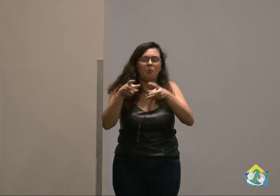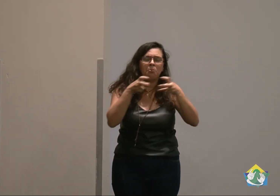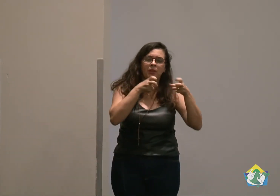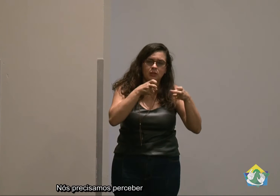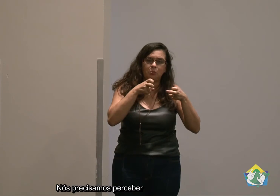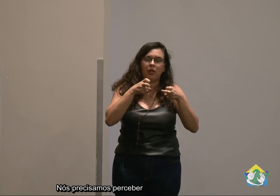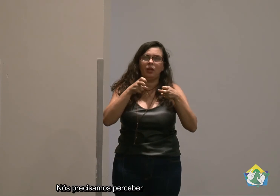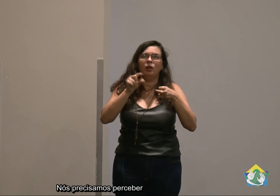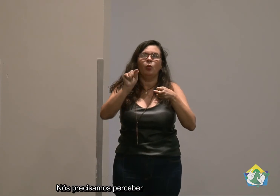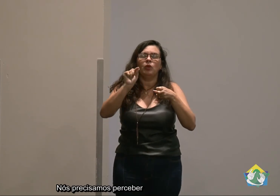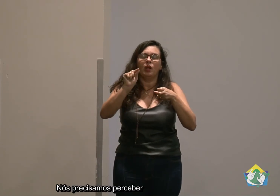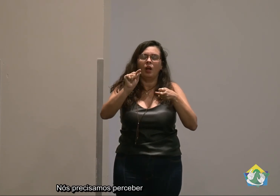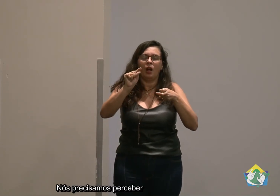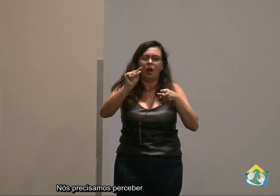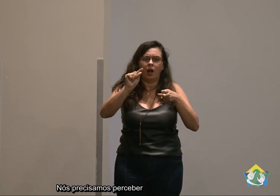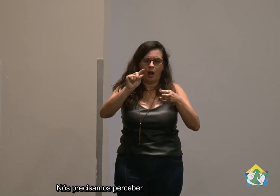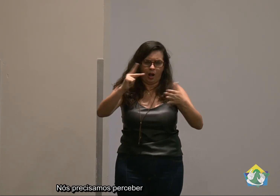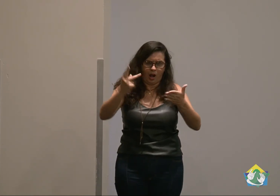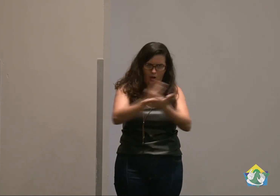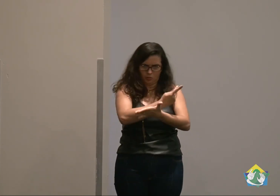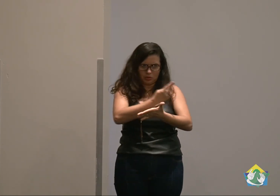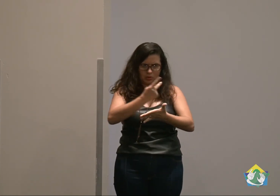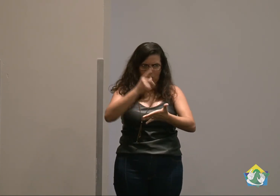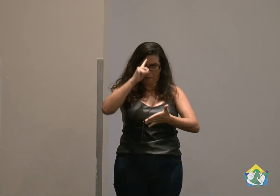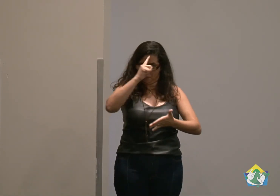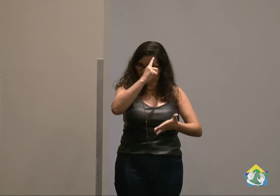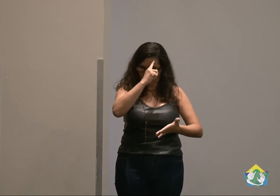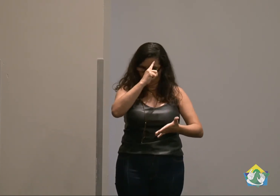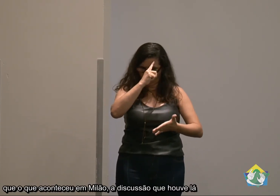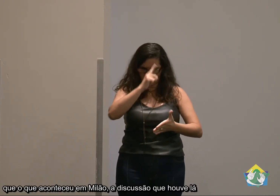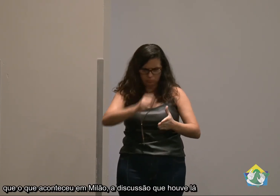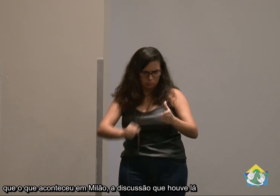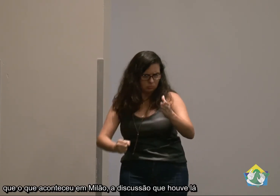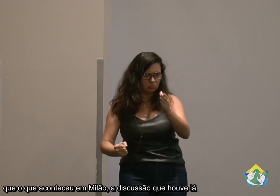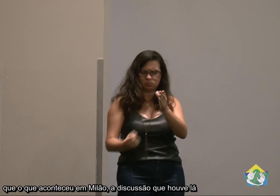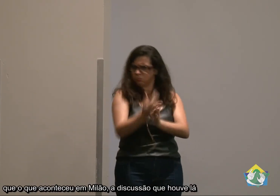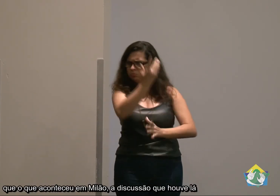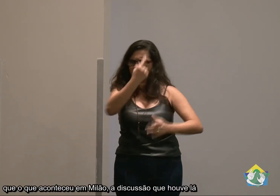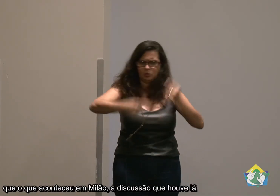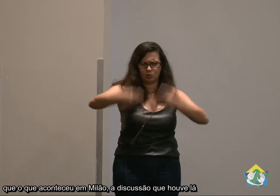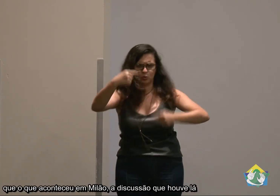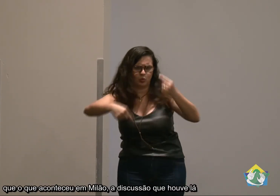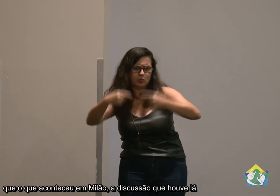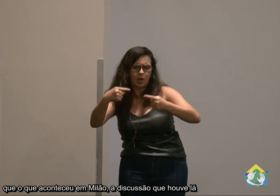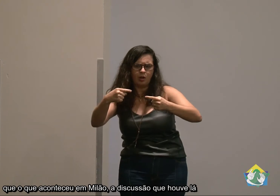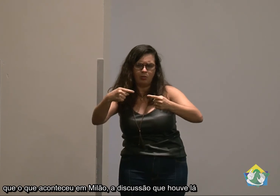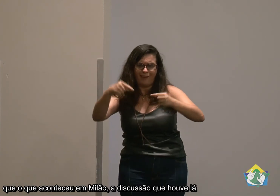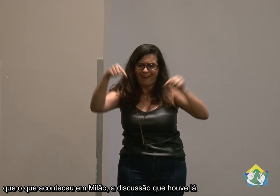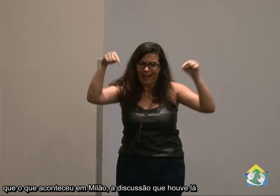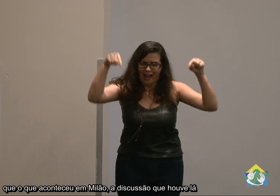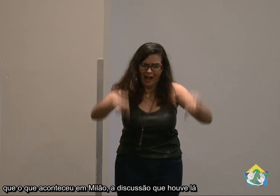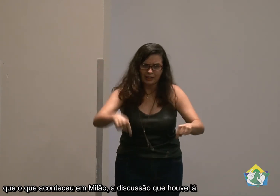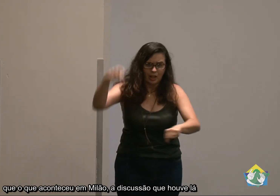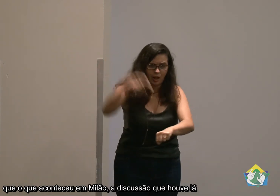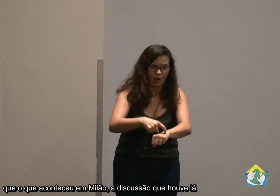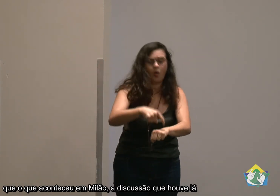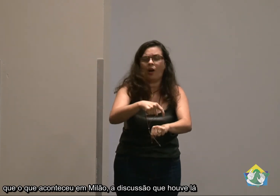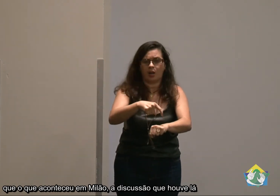nós precisamos perceber que o que aconteceu em Milão a discussão que houve lá